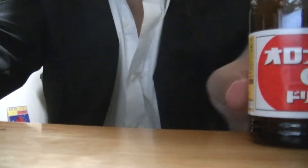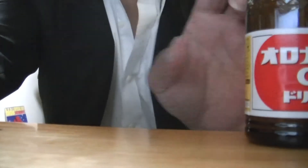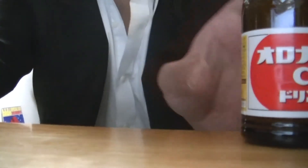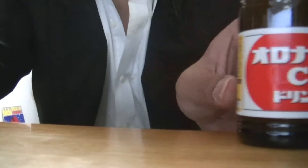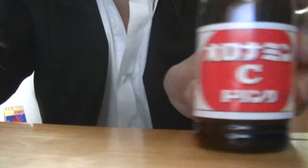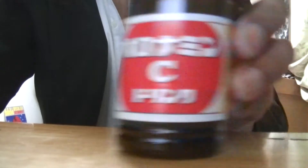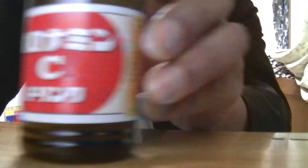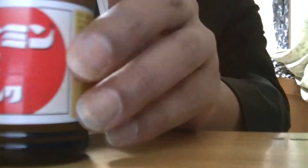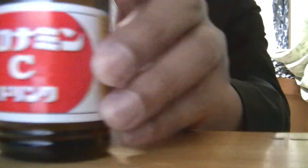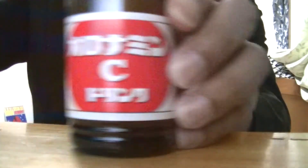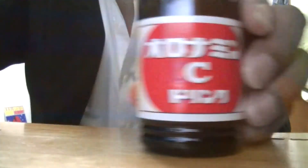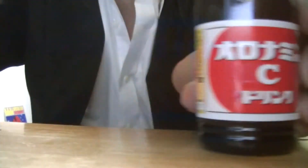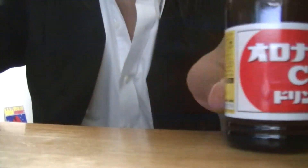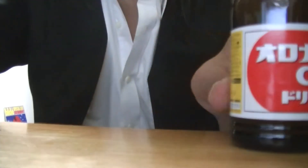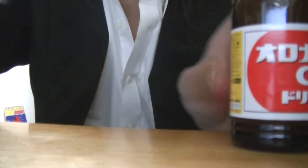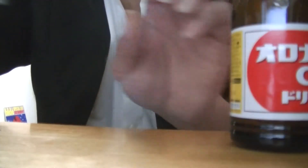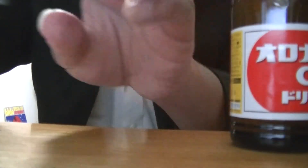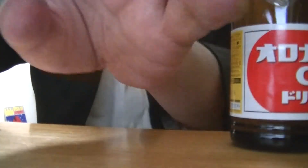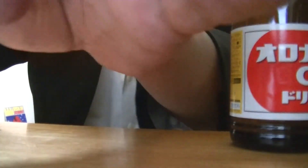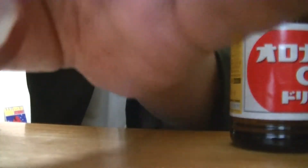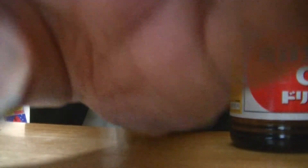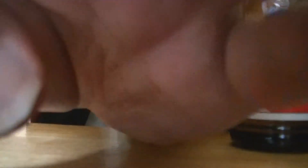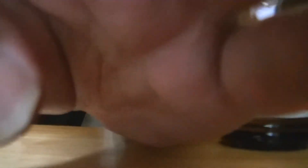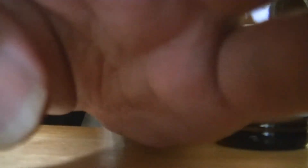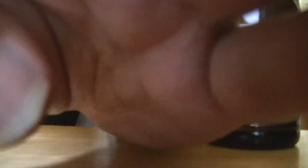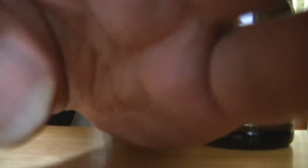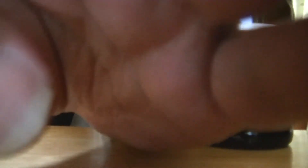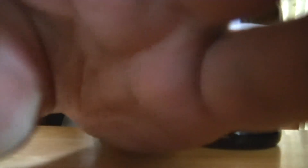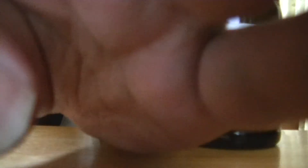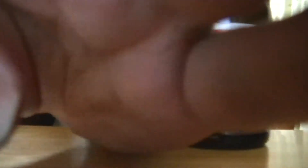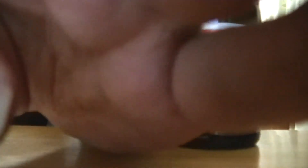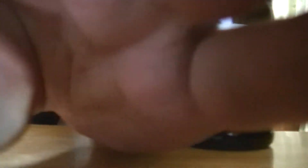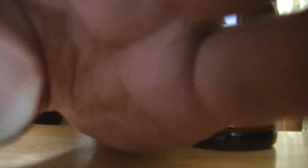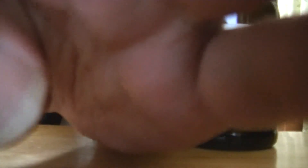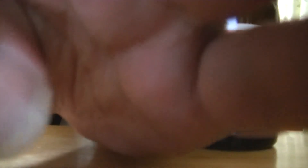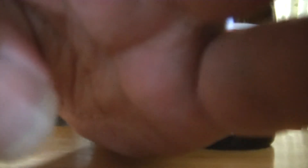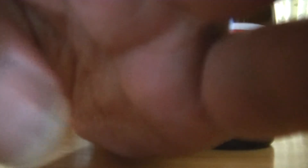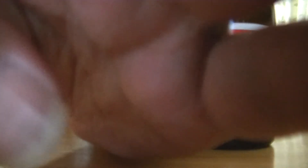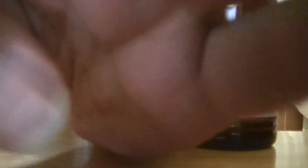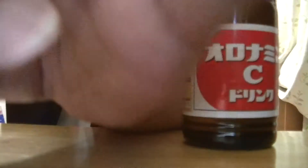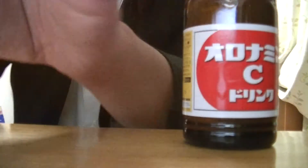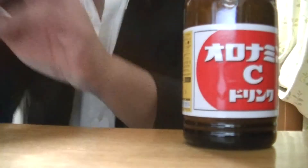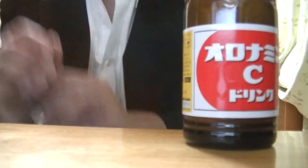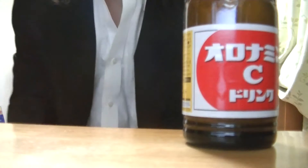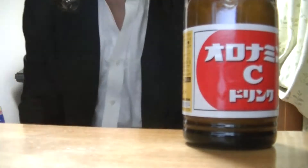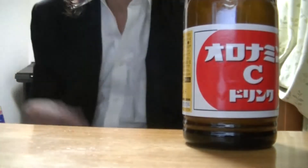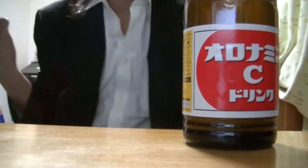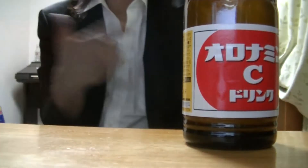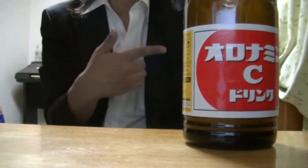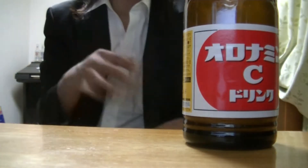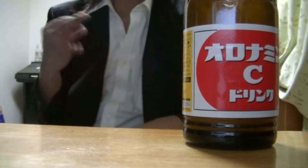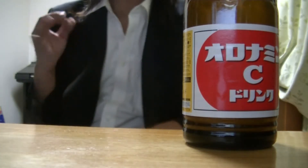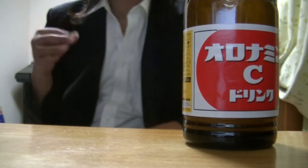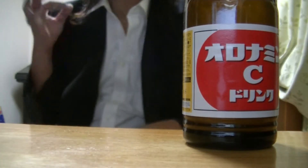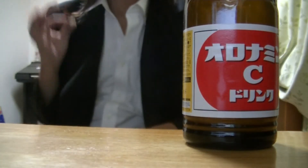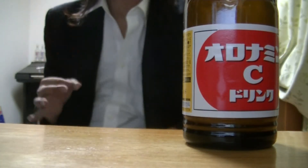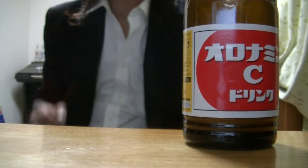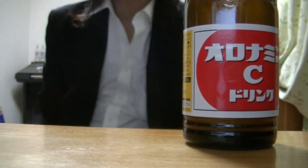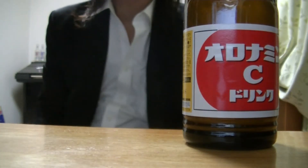して答えが 0.2 秒で返ってくること、要はスピードと価格が安いこと、これがメリットなんですよね。ただデメリットが1